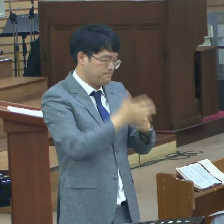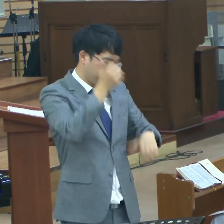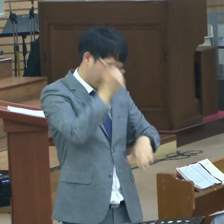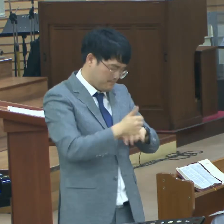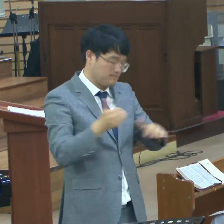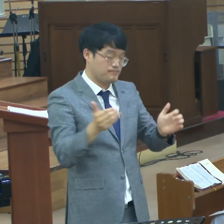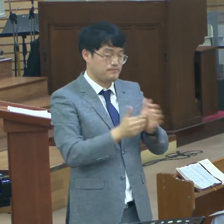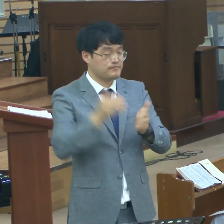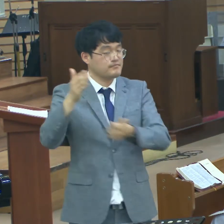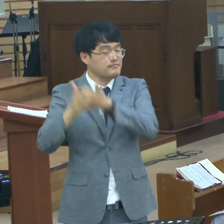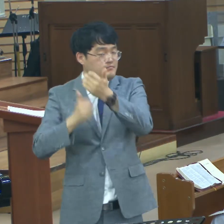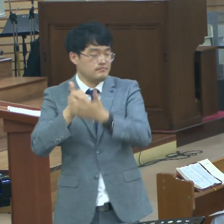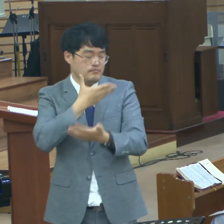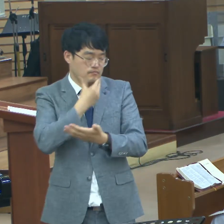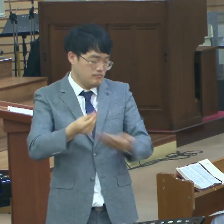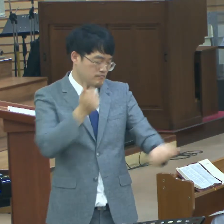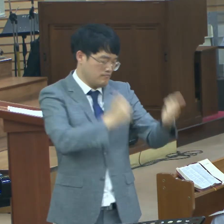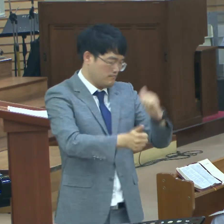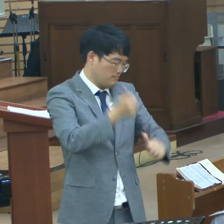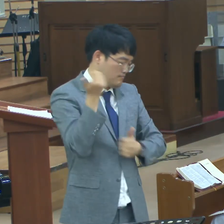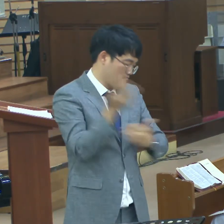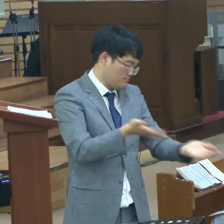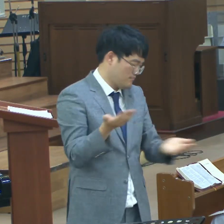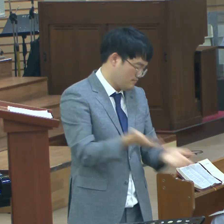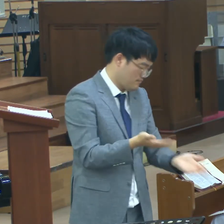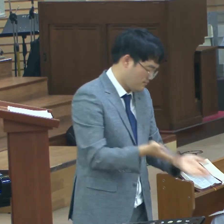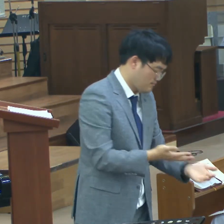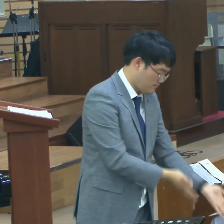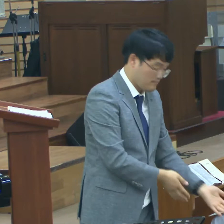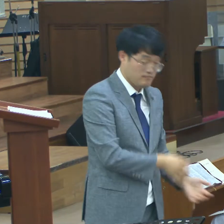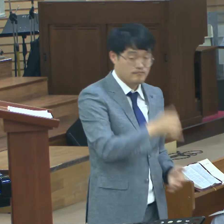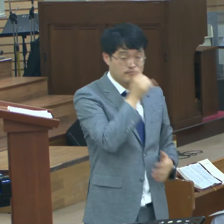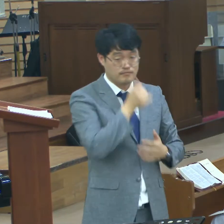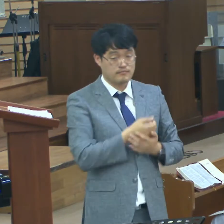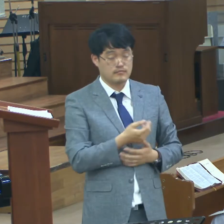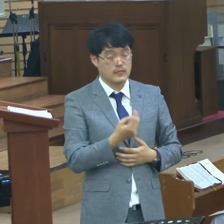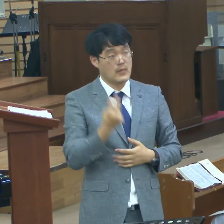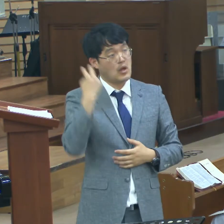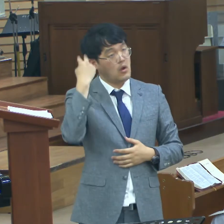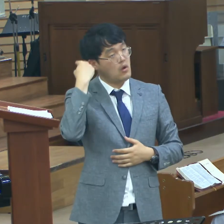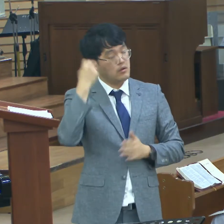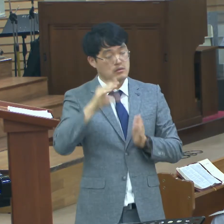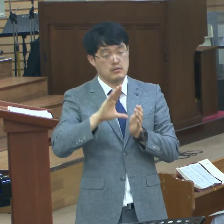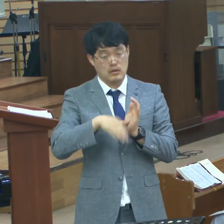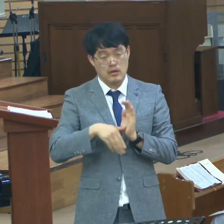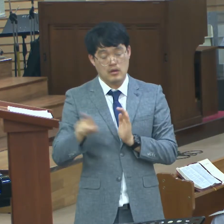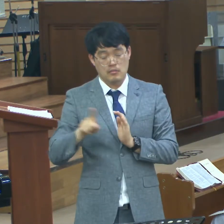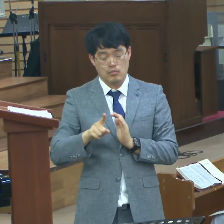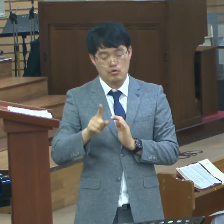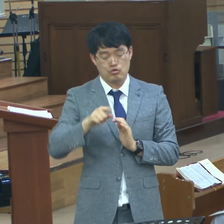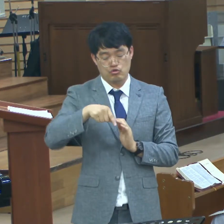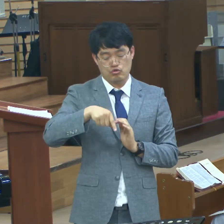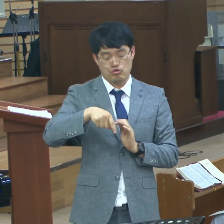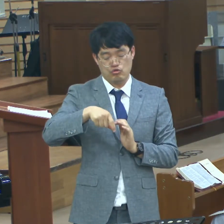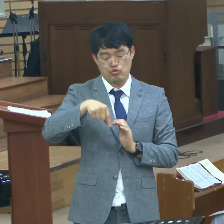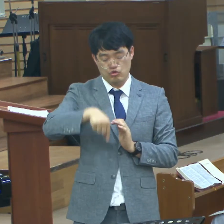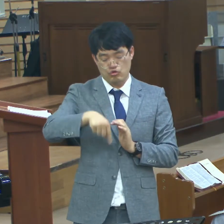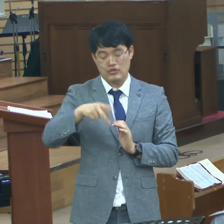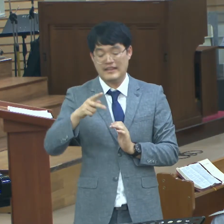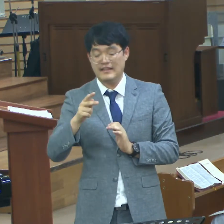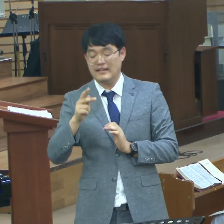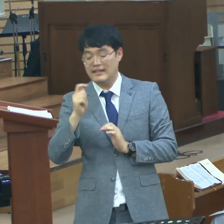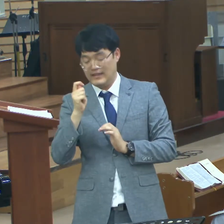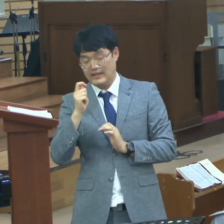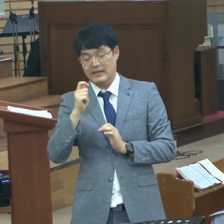하나님 잡고 계세요. 이틀 전에 큐티인 간증해 보니까 어머니가 새어머니인데 최선을 다해서